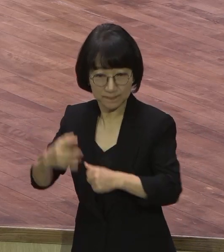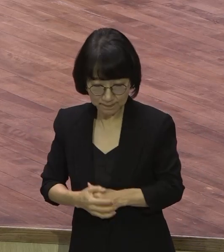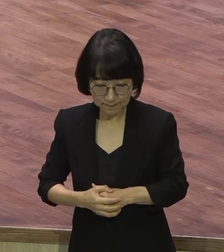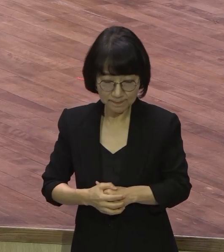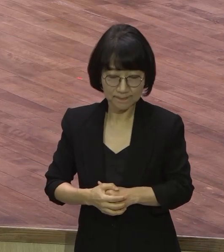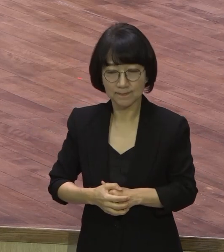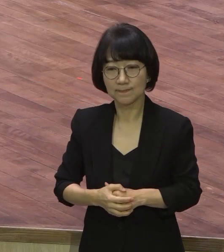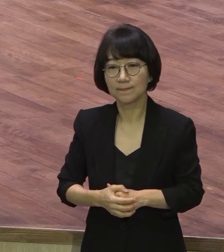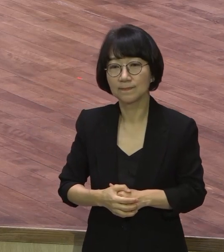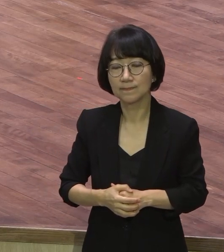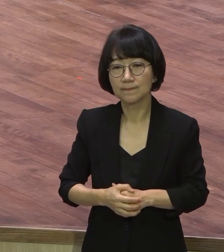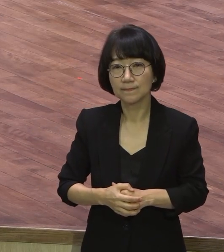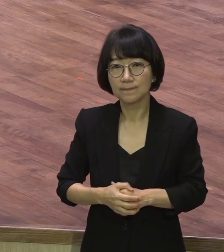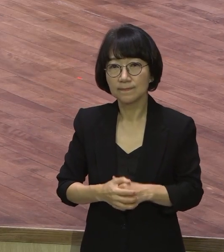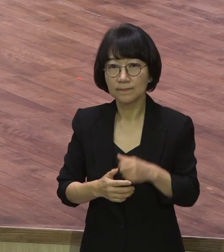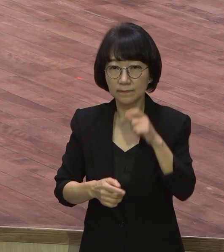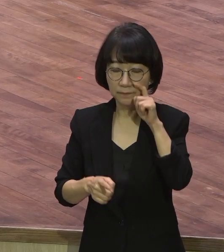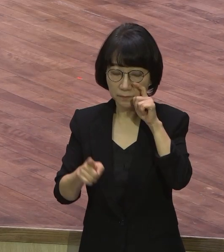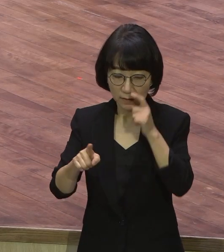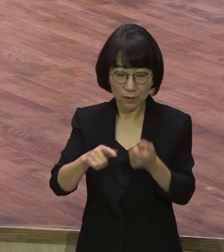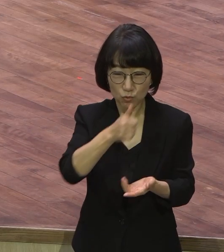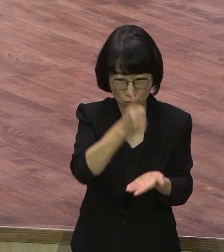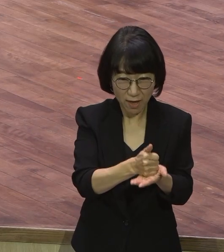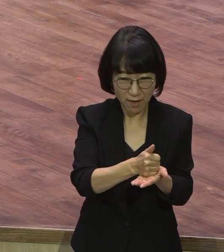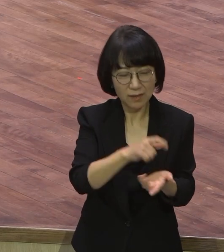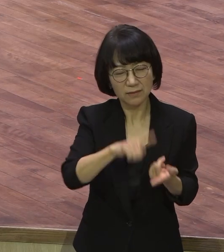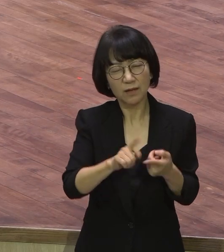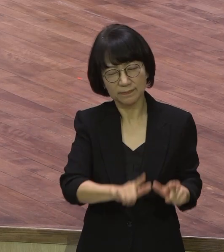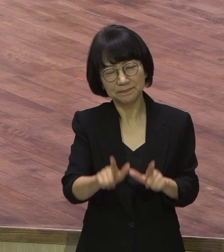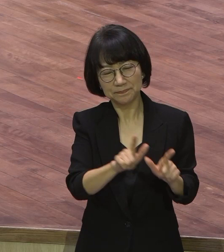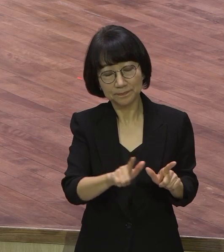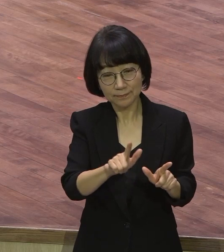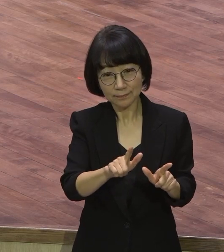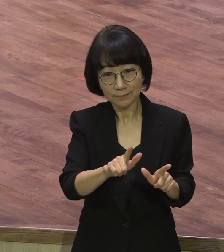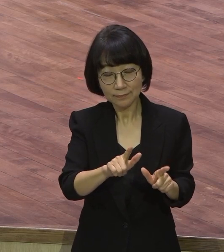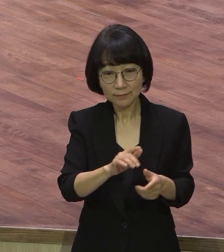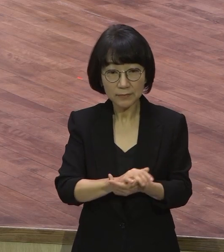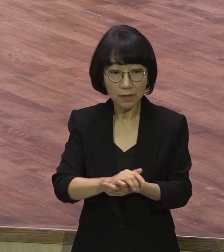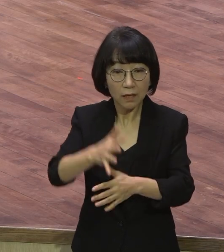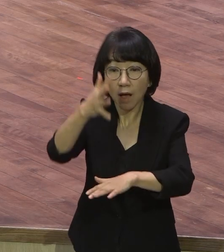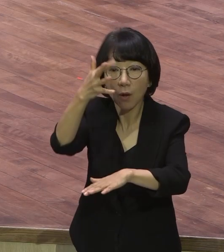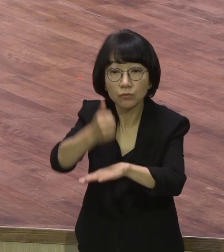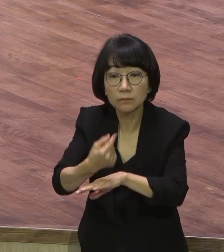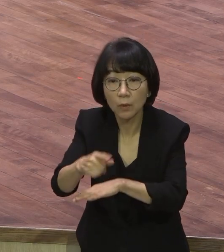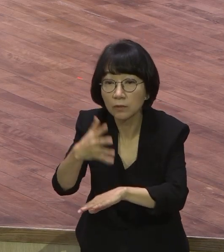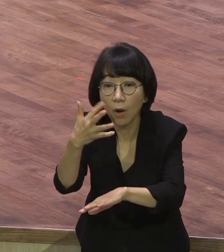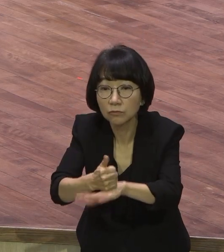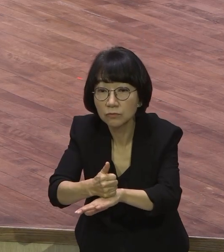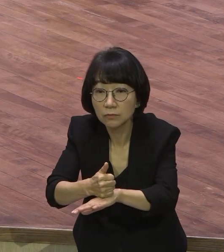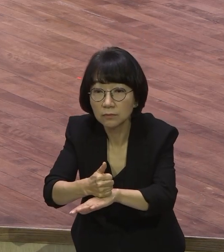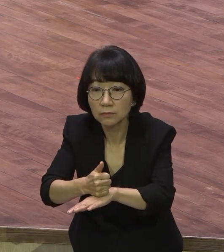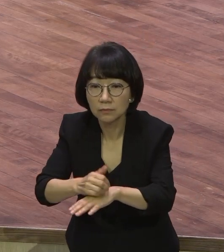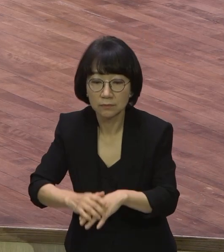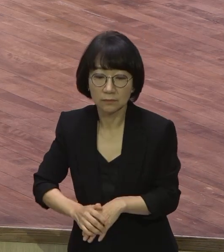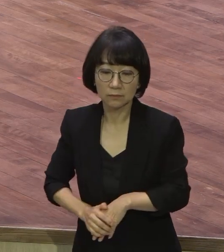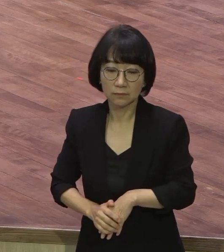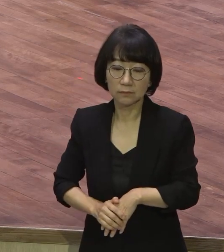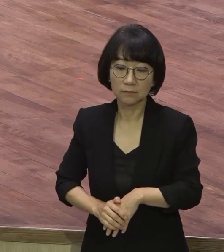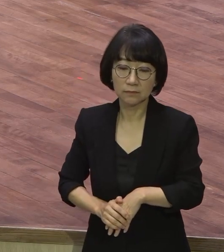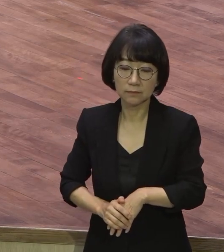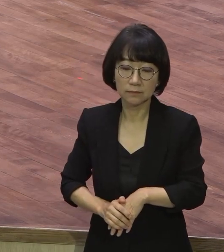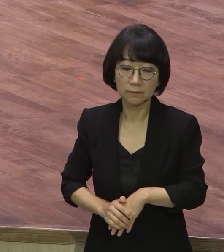그러면서 죄악의 삶을 살았습니다. 그런데 그 결과 어땠습니까? 그 넓은 길을 가던